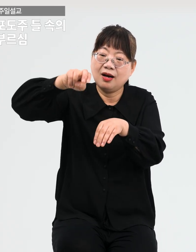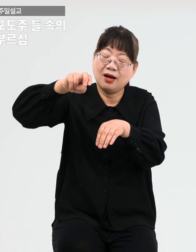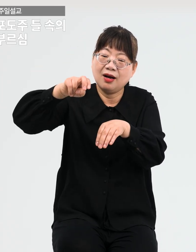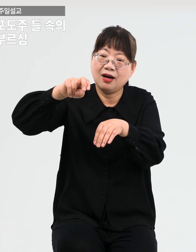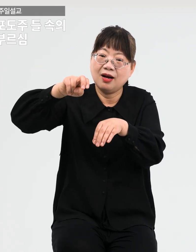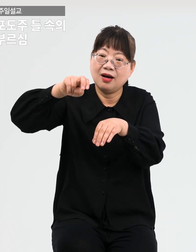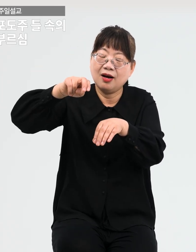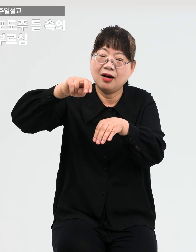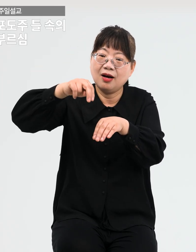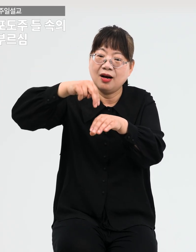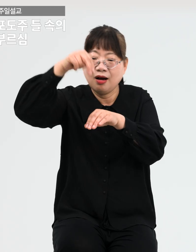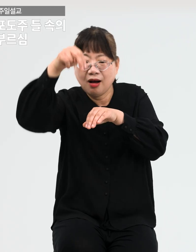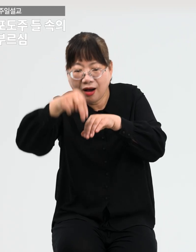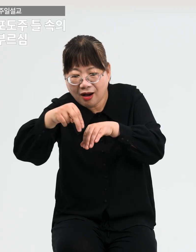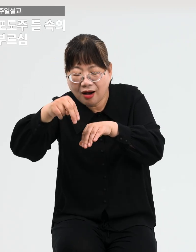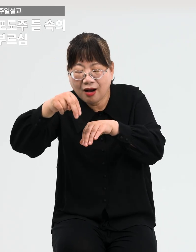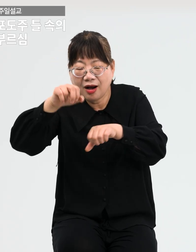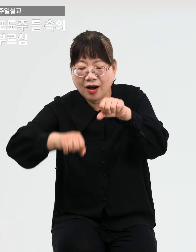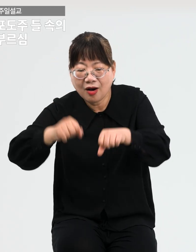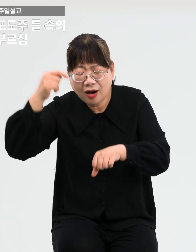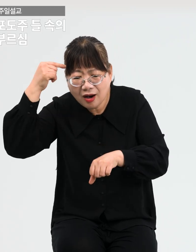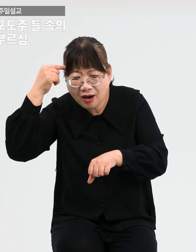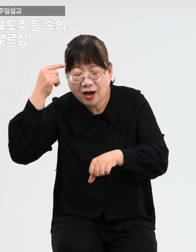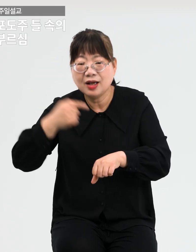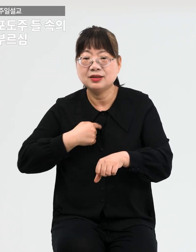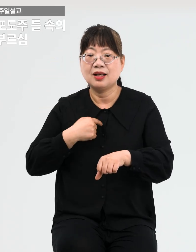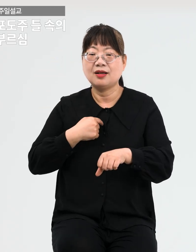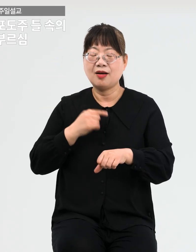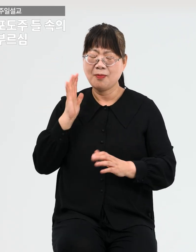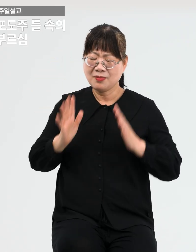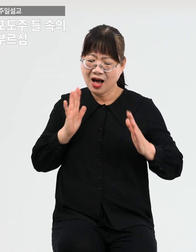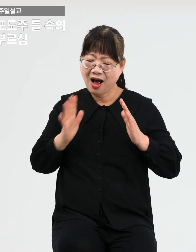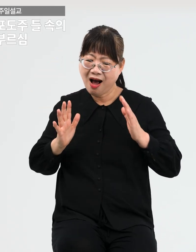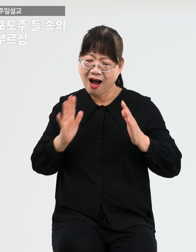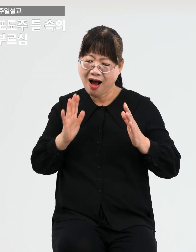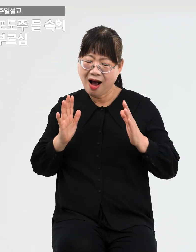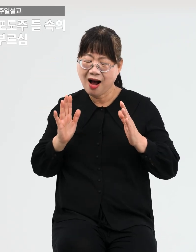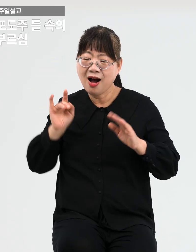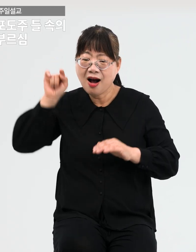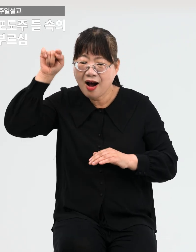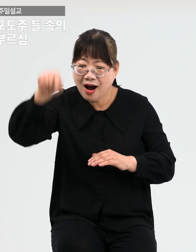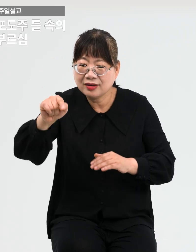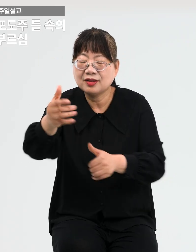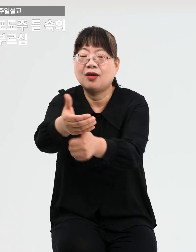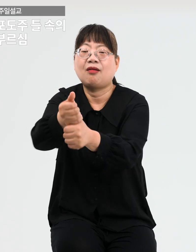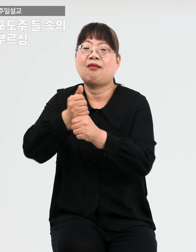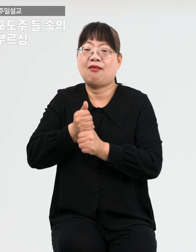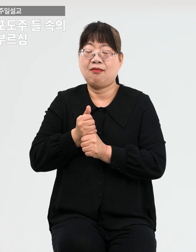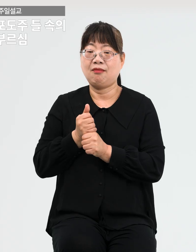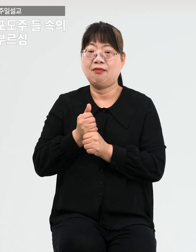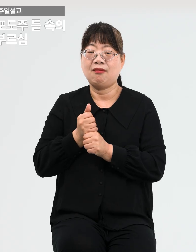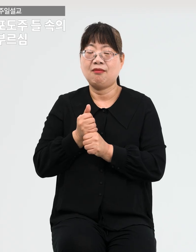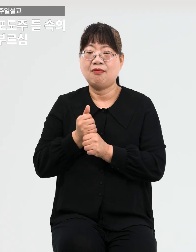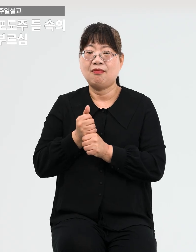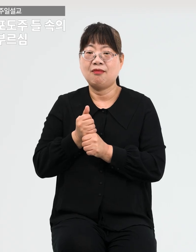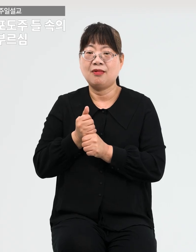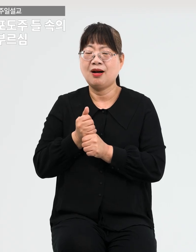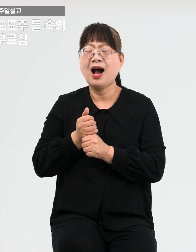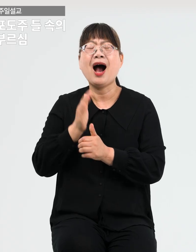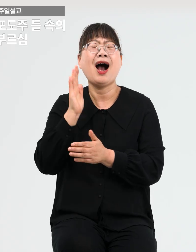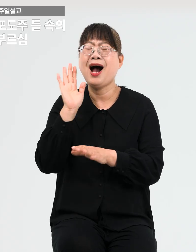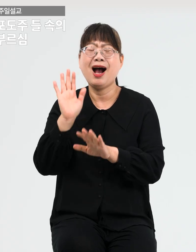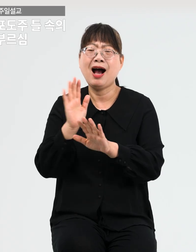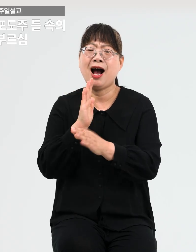행동을 하려고 합니다. 그래서 제가 얼른 뛰어가서 잡았어요. 이러면 안